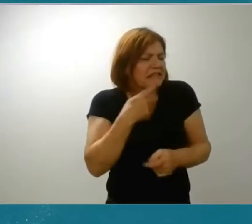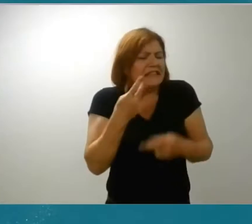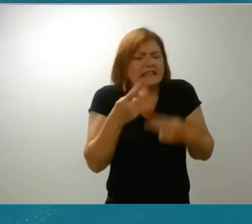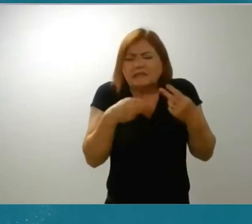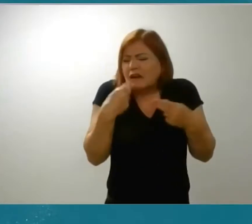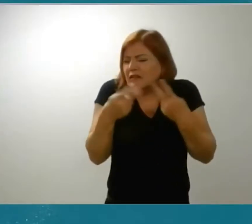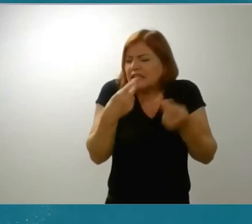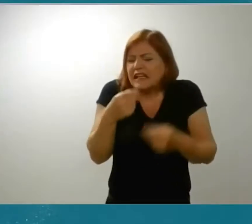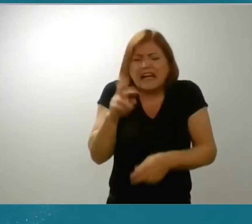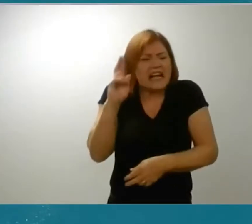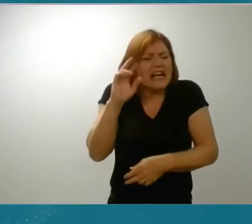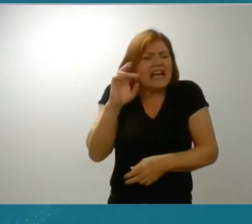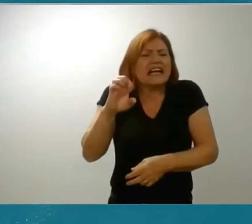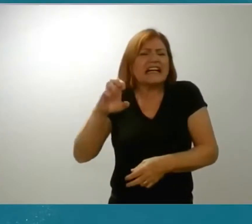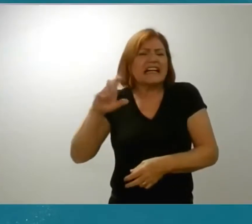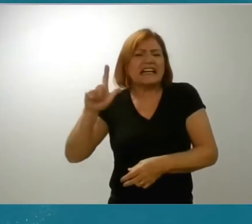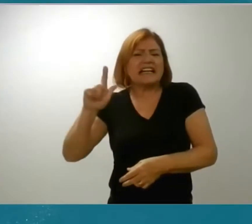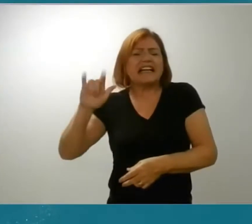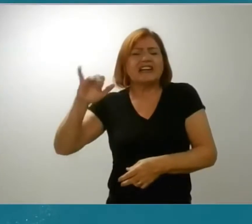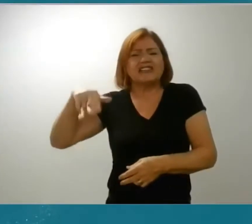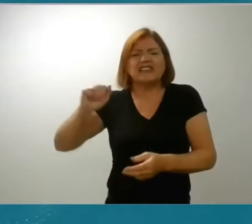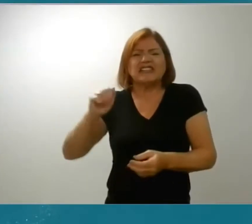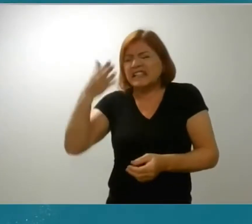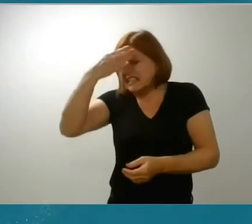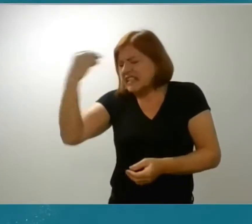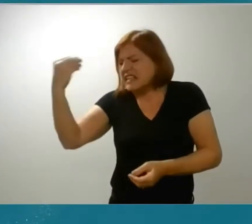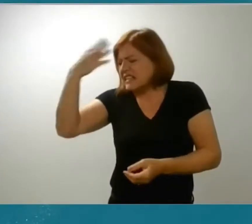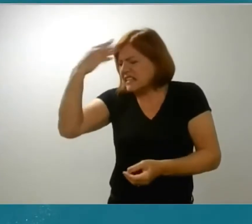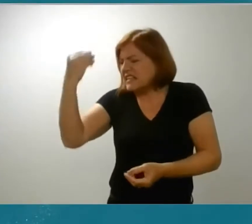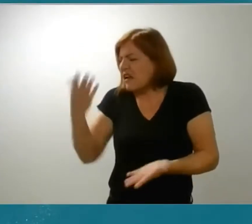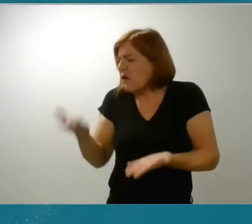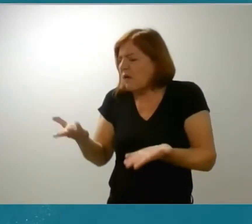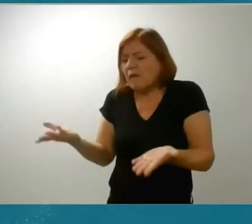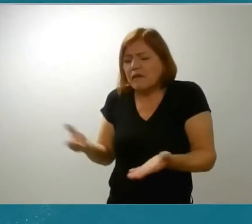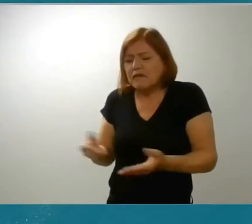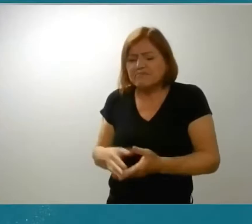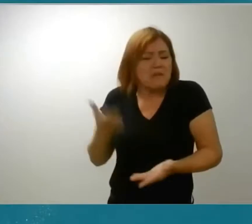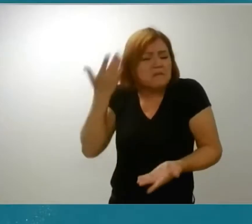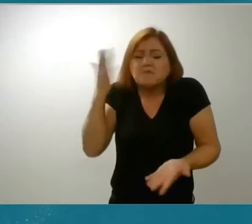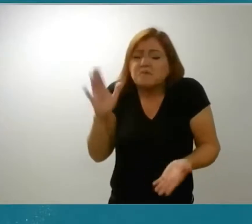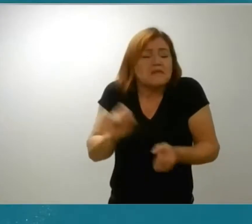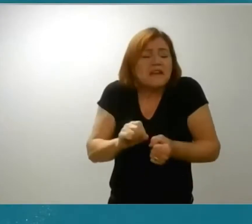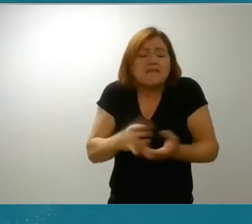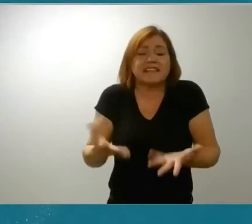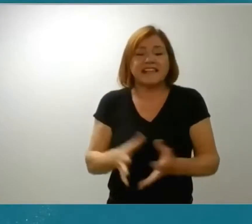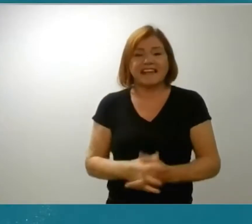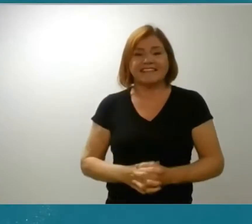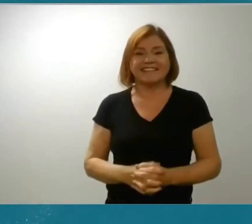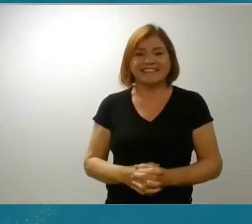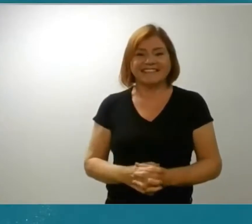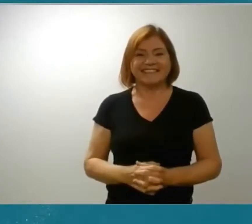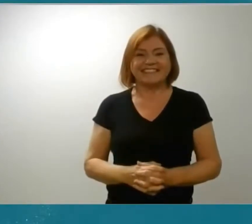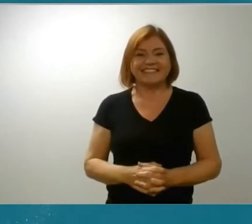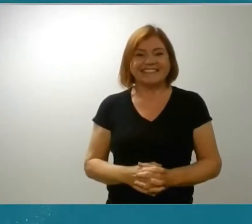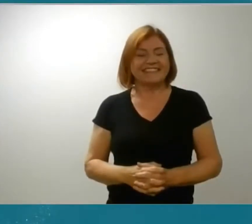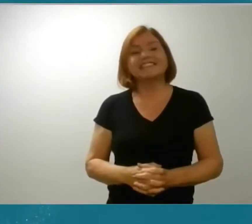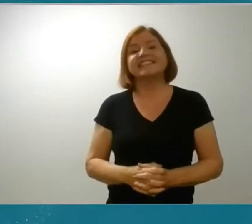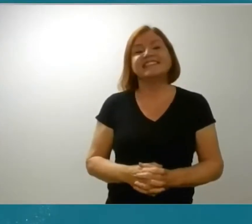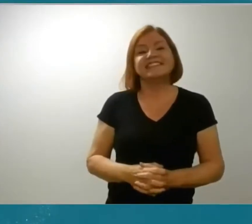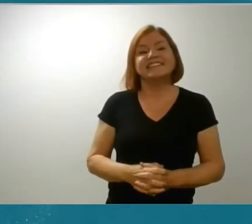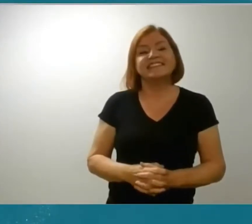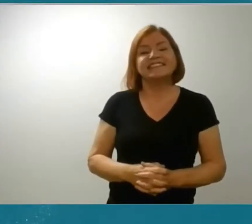não faz sua mala? Eu não sei fazer. Eu sei de marido que a mulher de manhã tem que deixar toda a